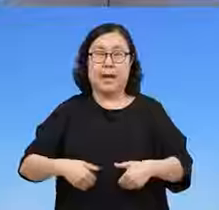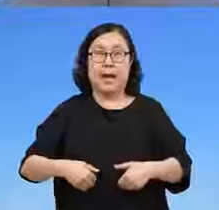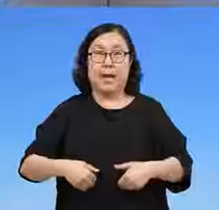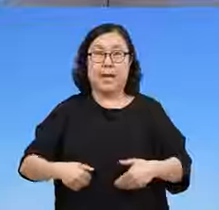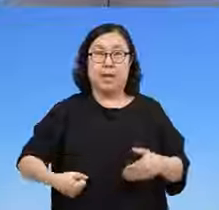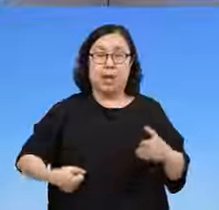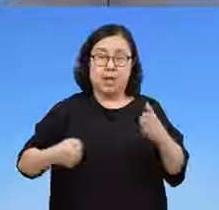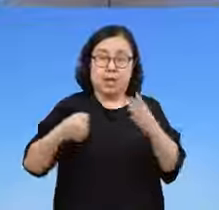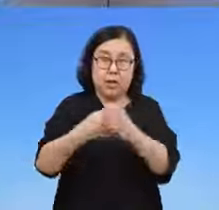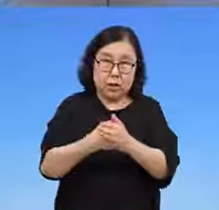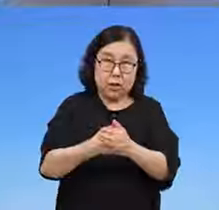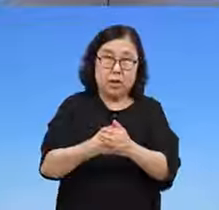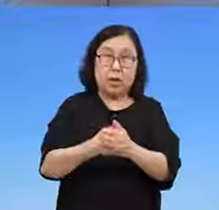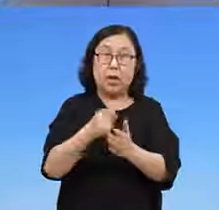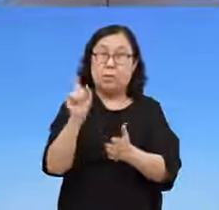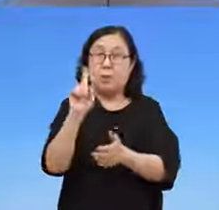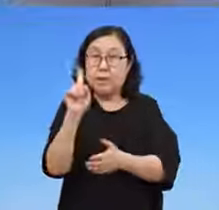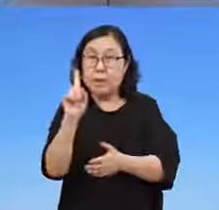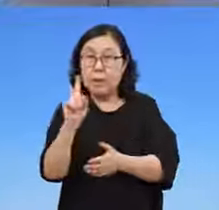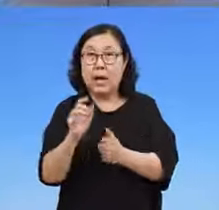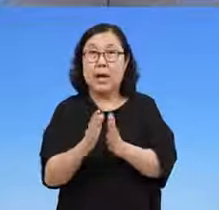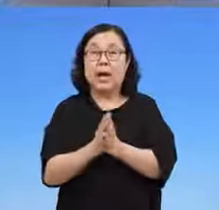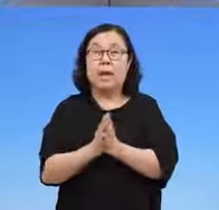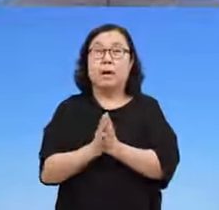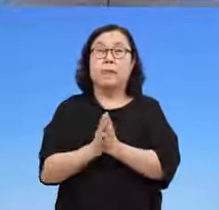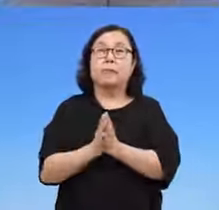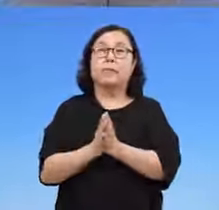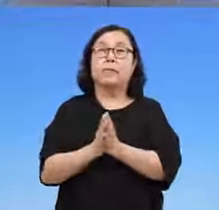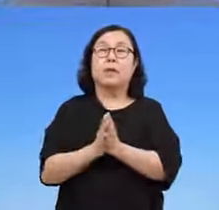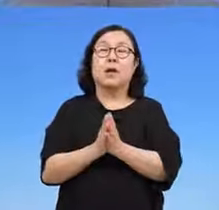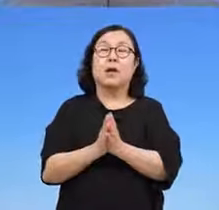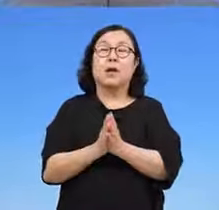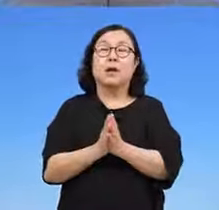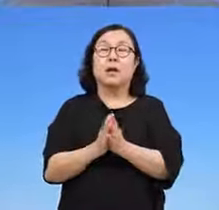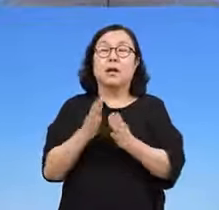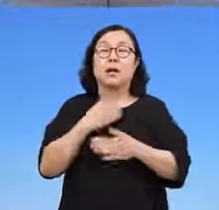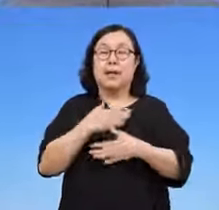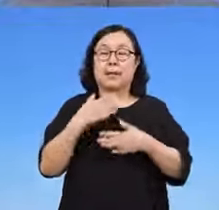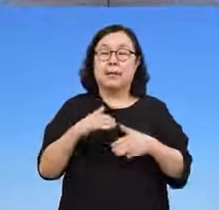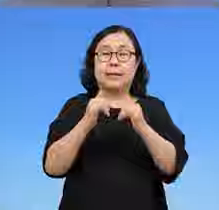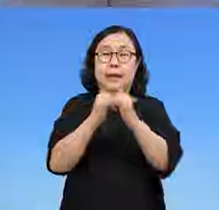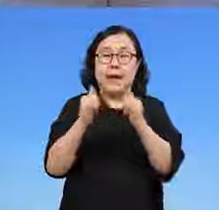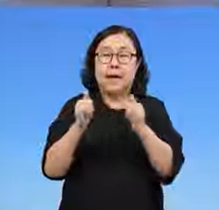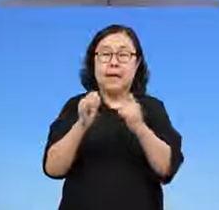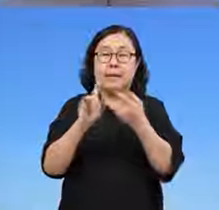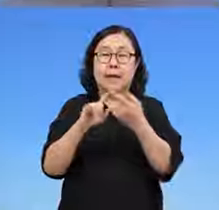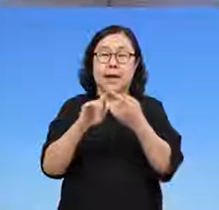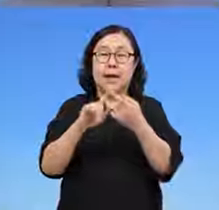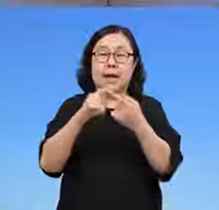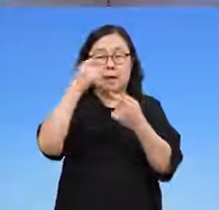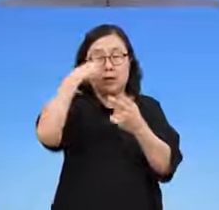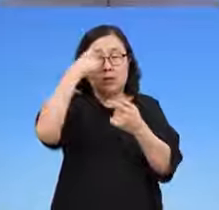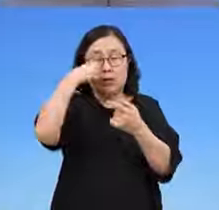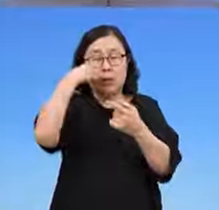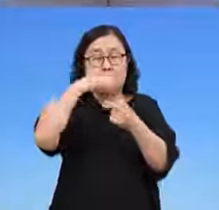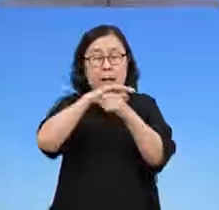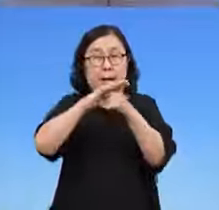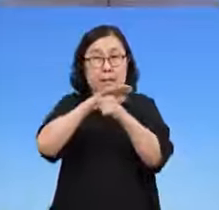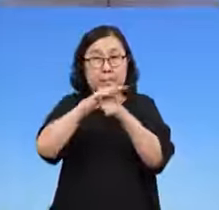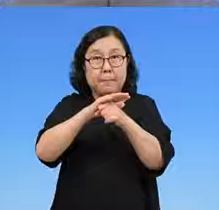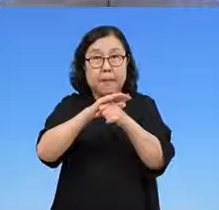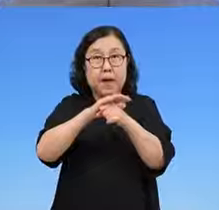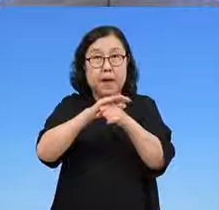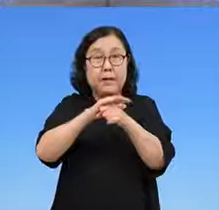3+1이에요. 결정적인 +1이 뭐예요? 여러분, 이런 상상을 해보세요. 어떤 이런 약자에 대한 긍휼한 마음과 예수님에